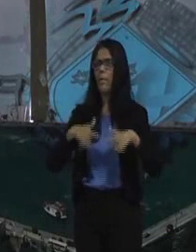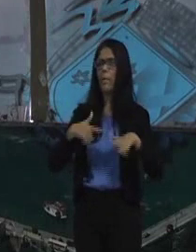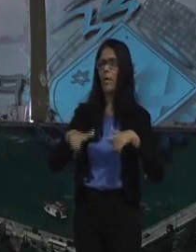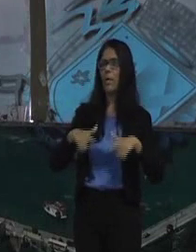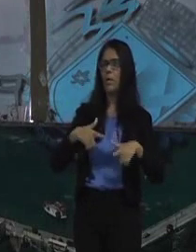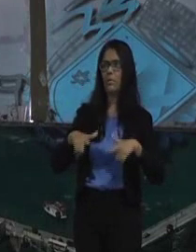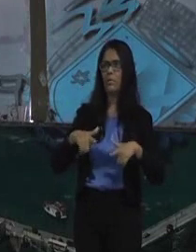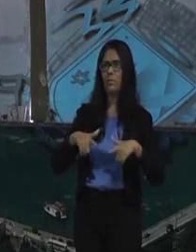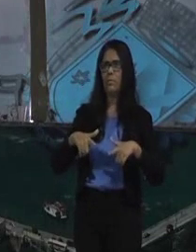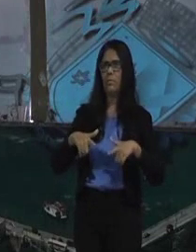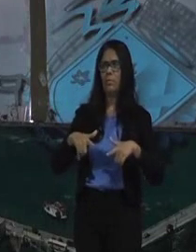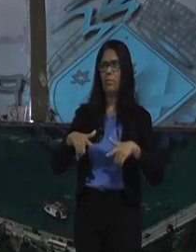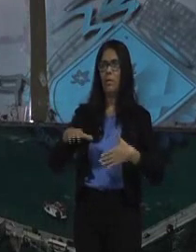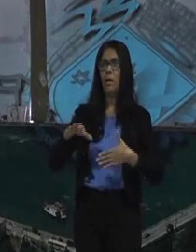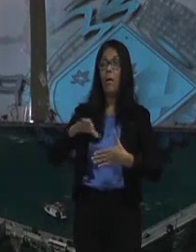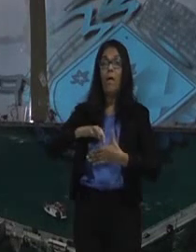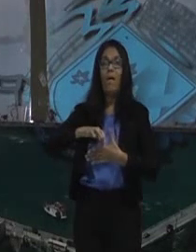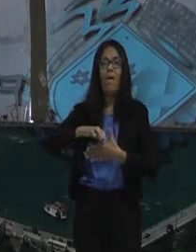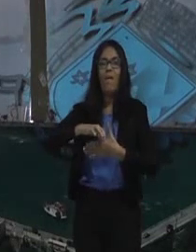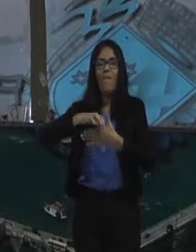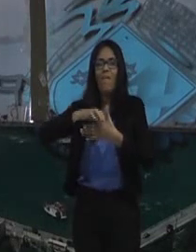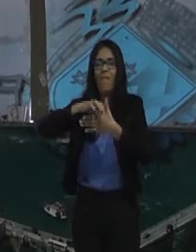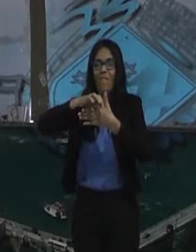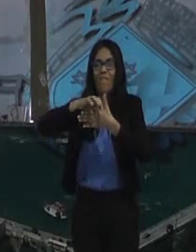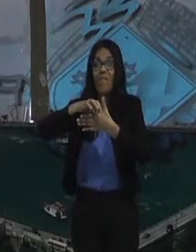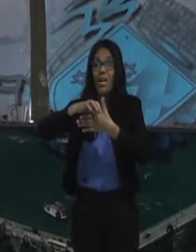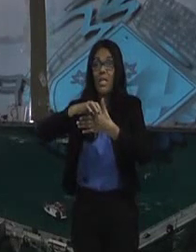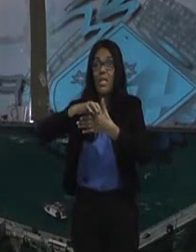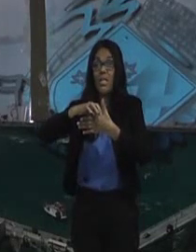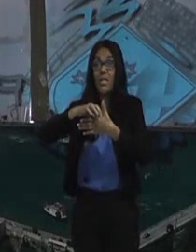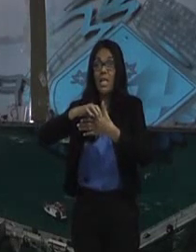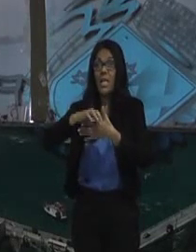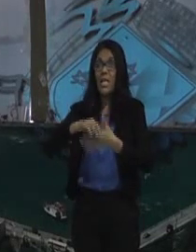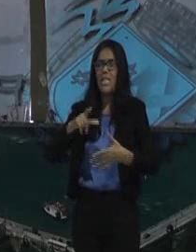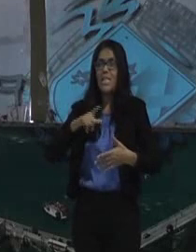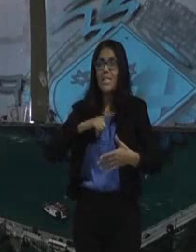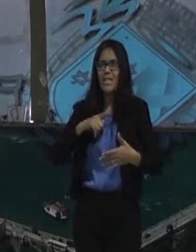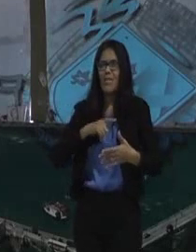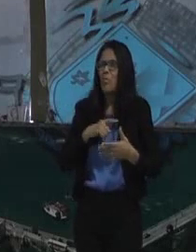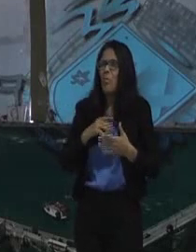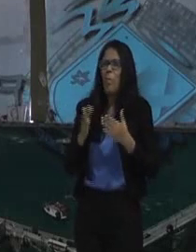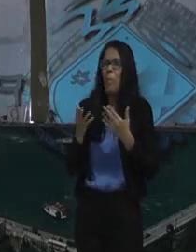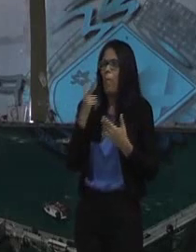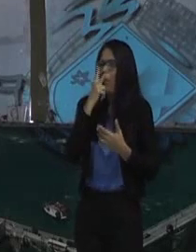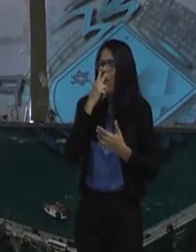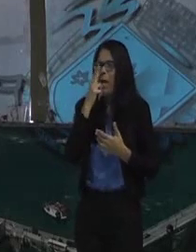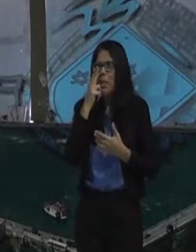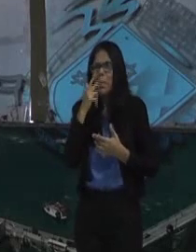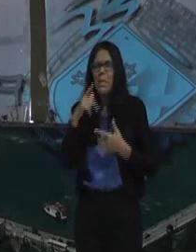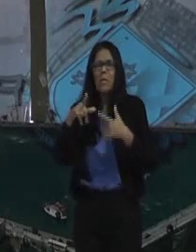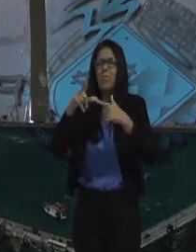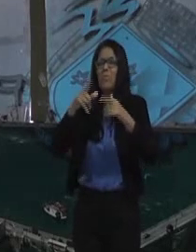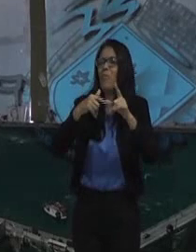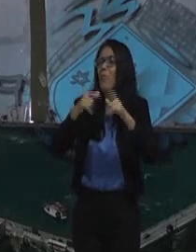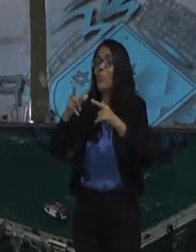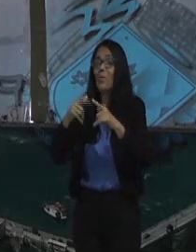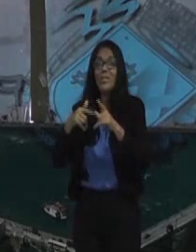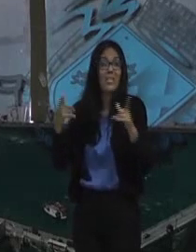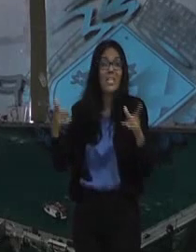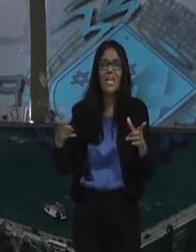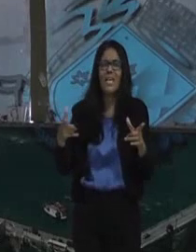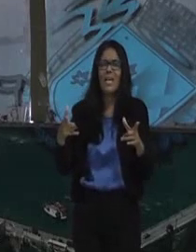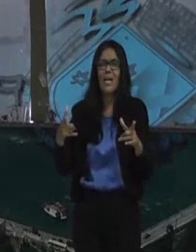é como uma estrela. Ele brilha e como também tem um líder cometa. Um líder, o cometa que